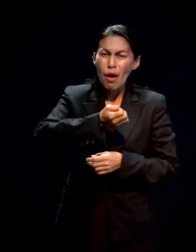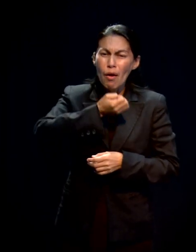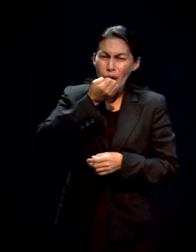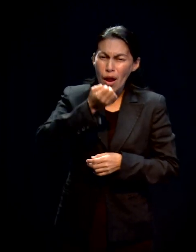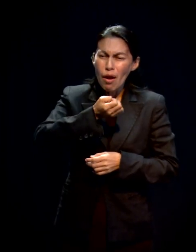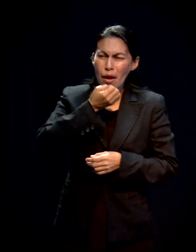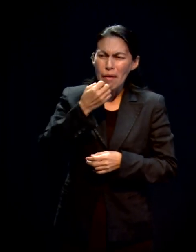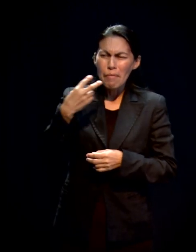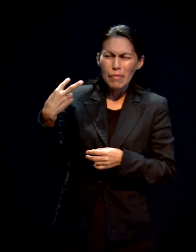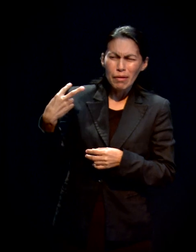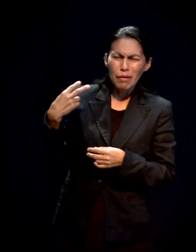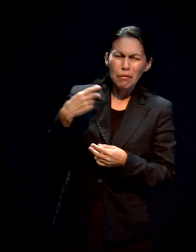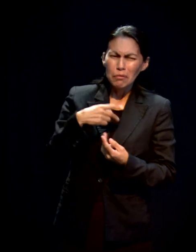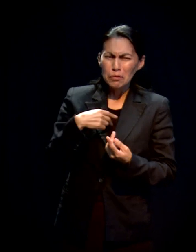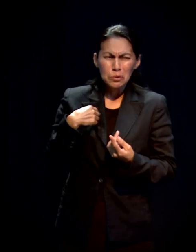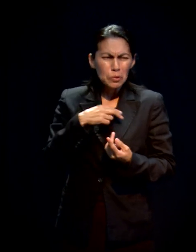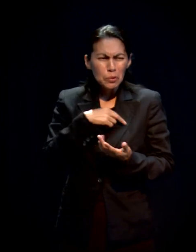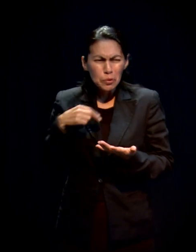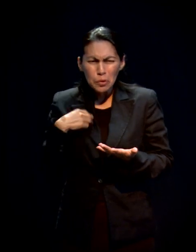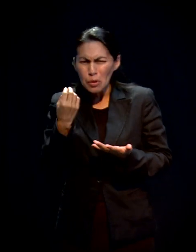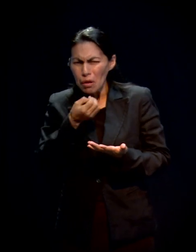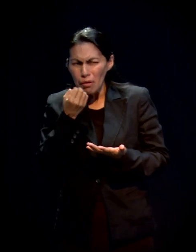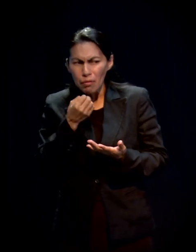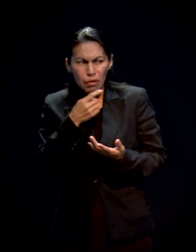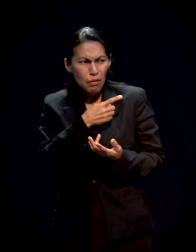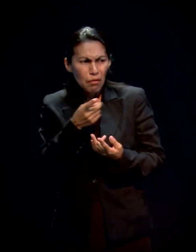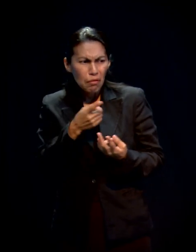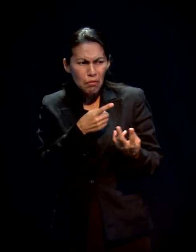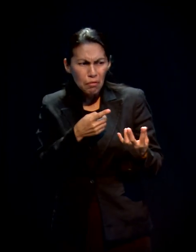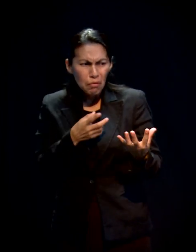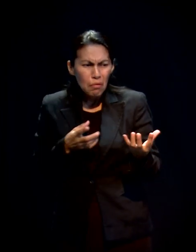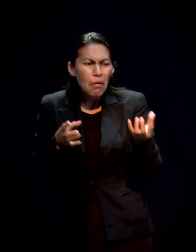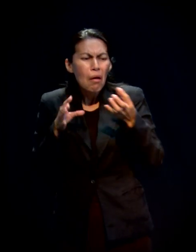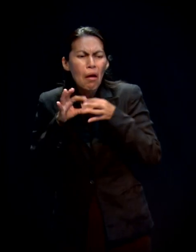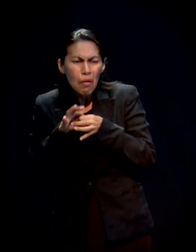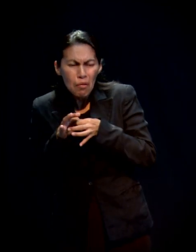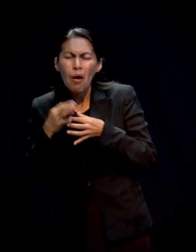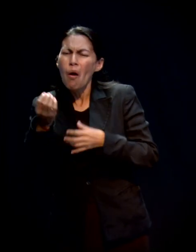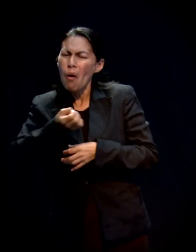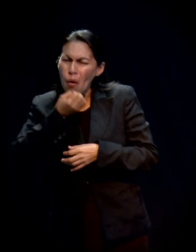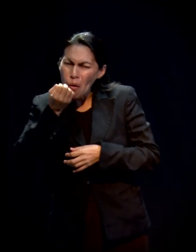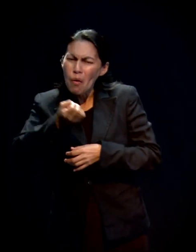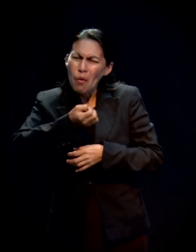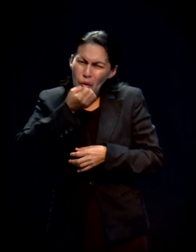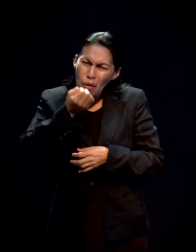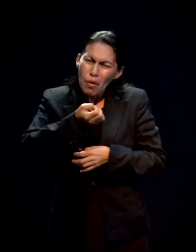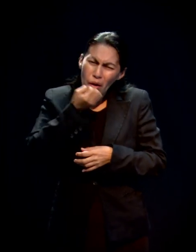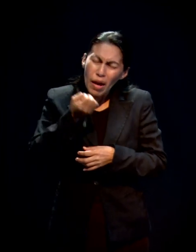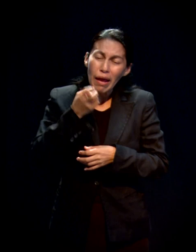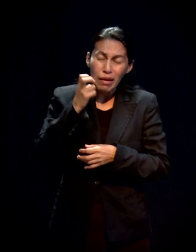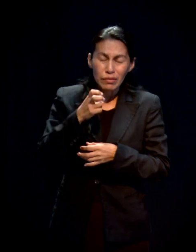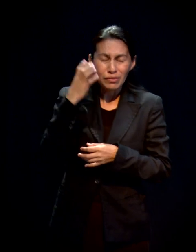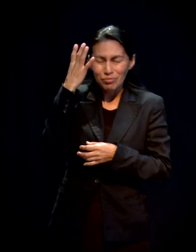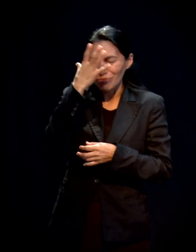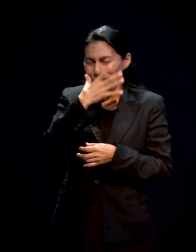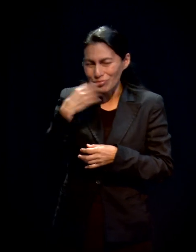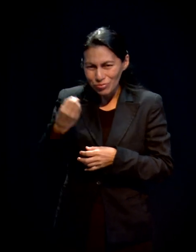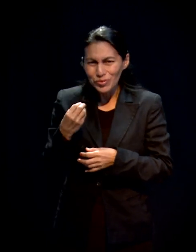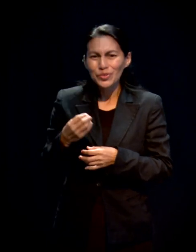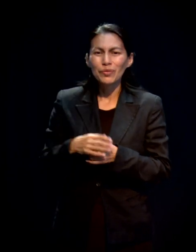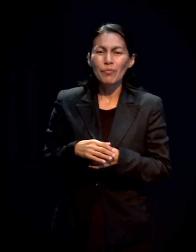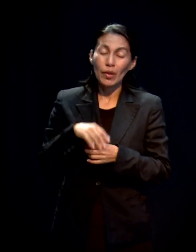con nosotros ellos se unían a la oración ellos oraban y pues fue algo maravilloso que nosotros vimos